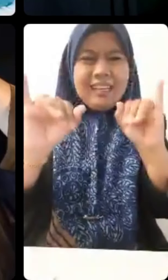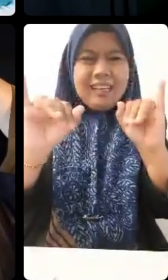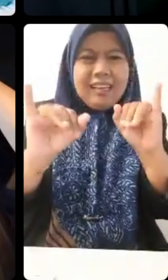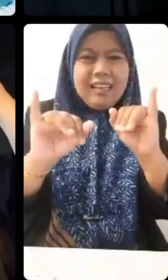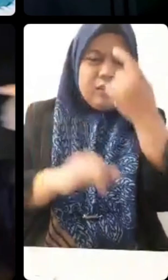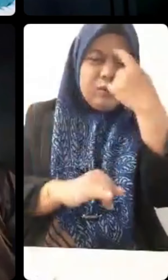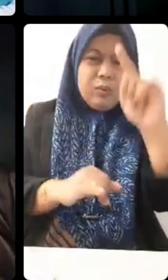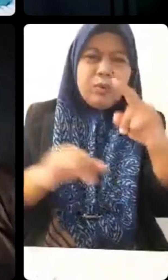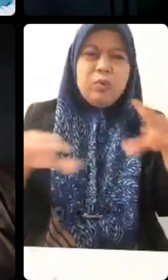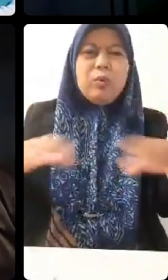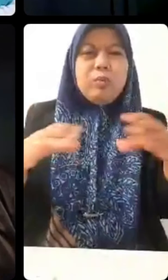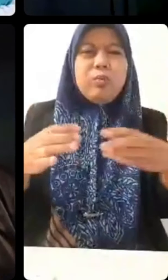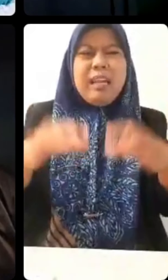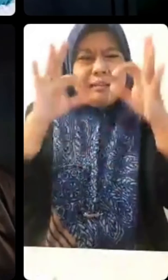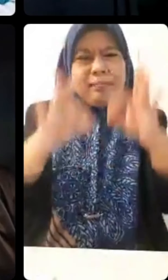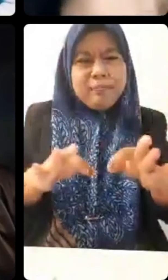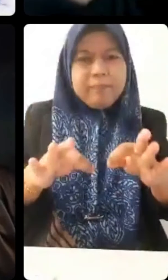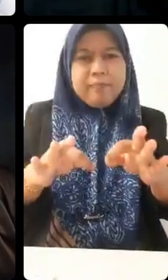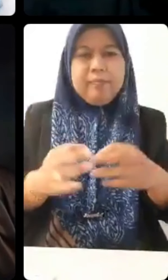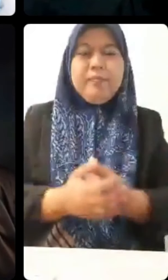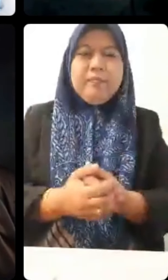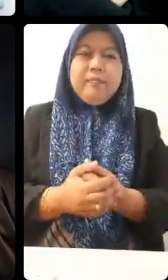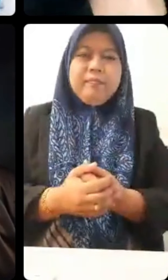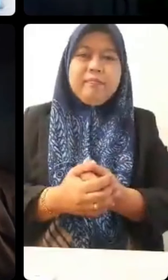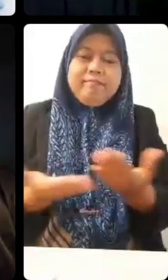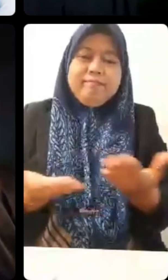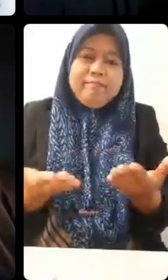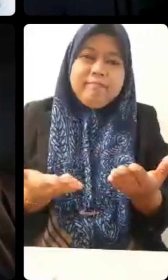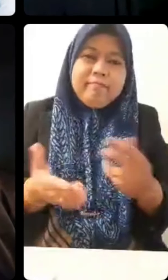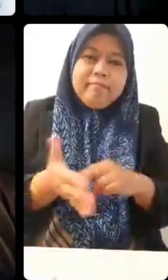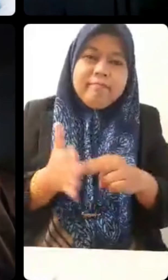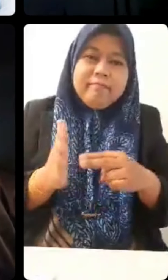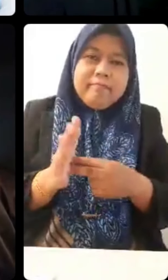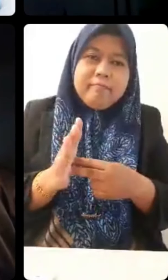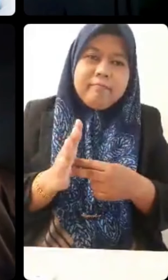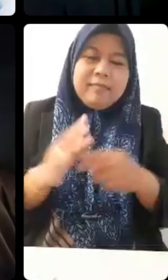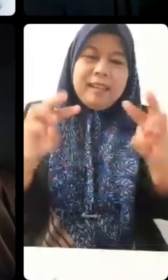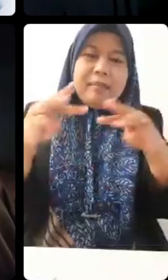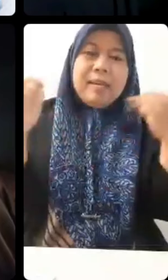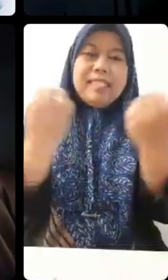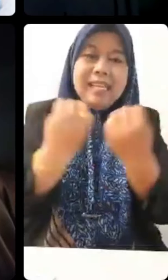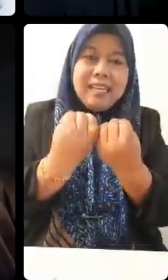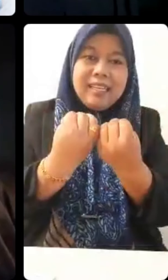lah. Sebenarnya ini lebih kepada peringkat masyarakat sebenarnya. Kita masih tak